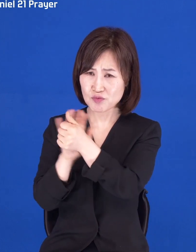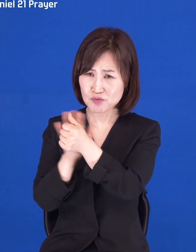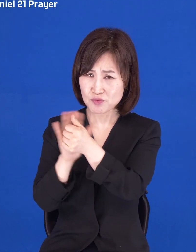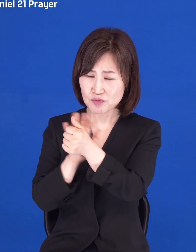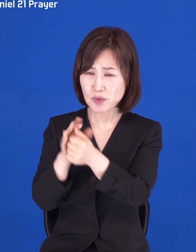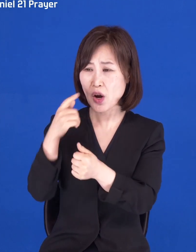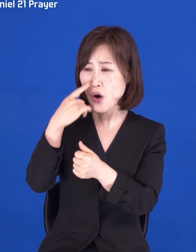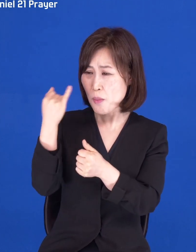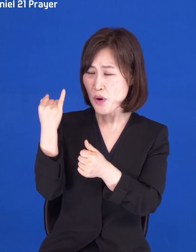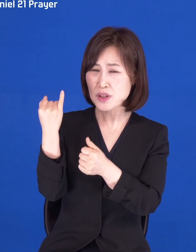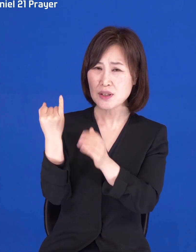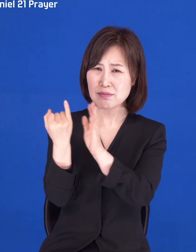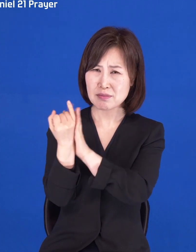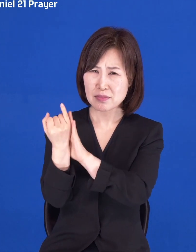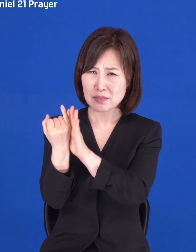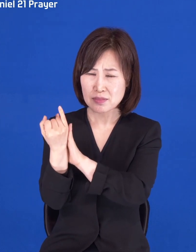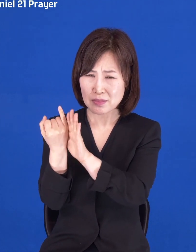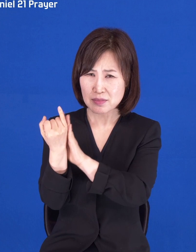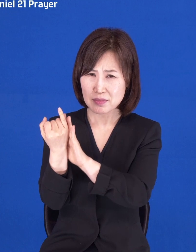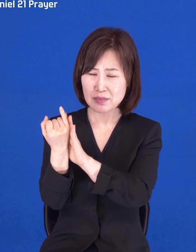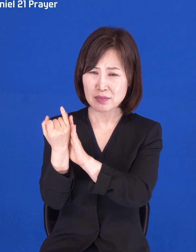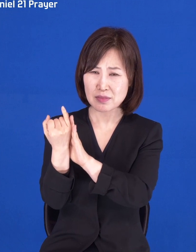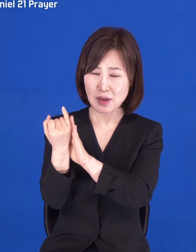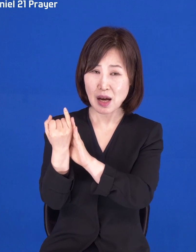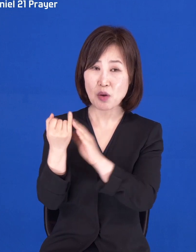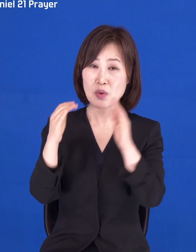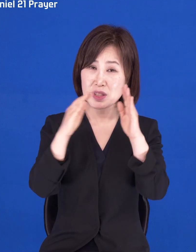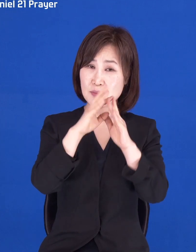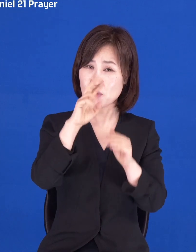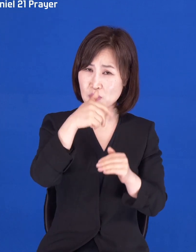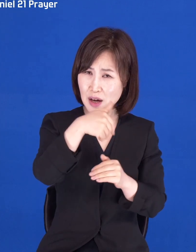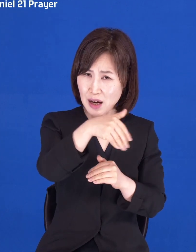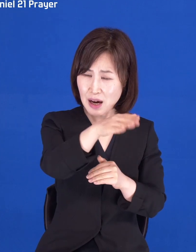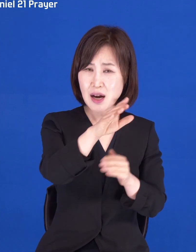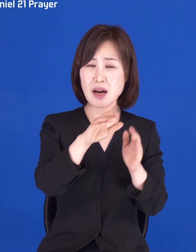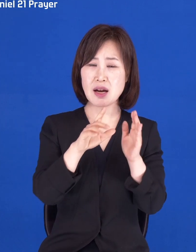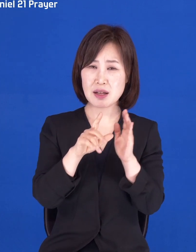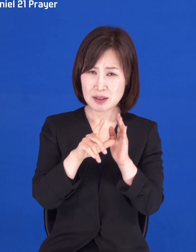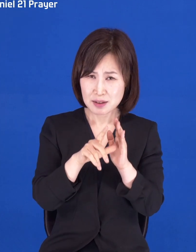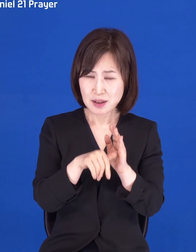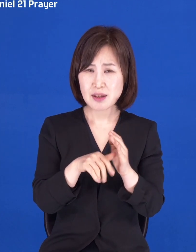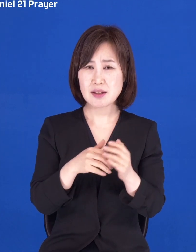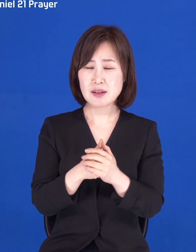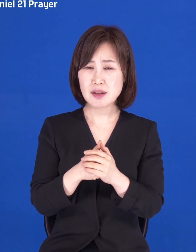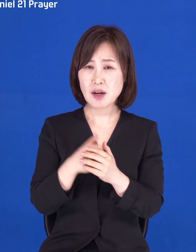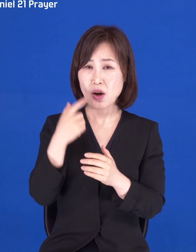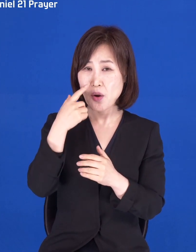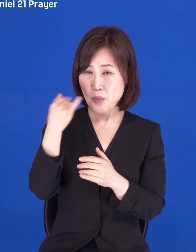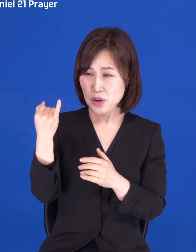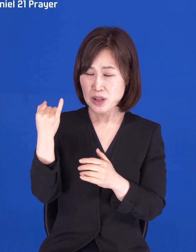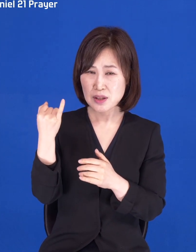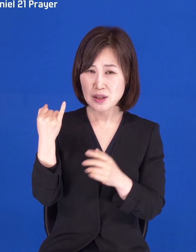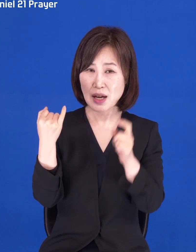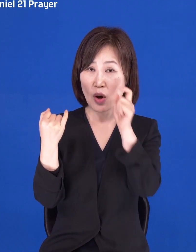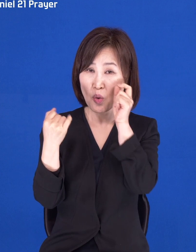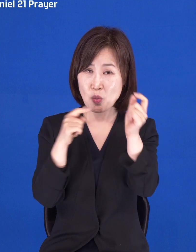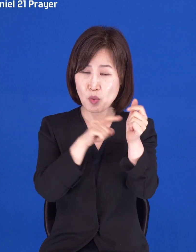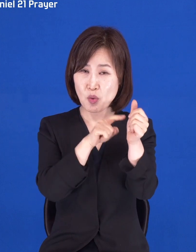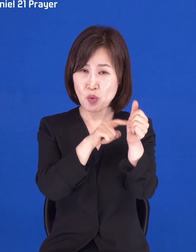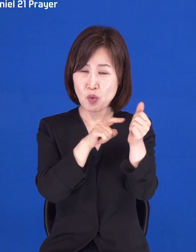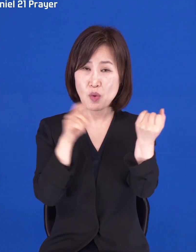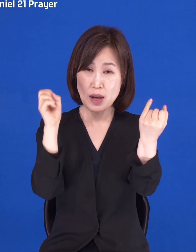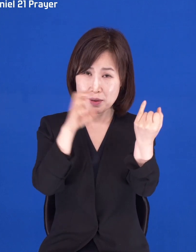위로해주고 그러시다가 돌아가시게 되었는데, 함흥으로 가시기 전에 어머니가 고모에게 이런 말씀을